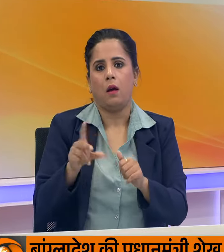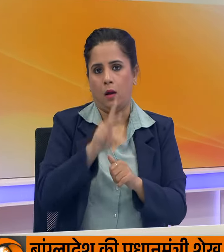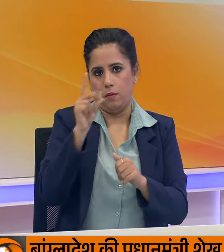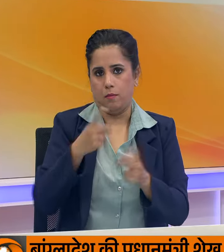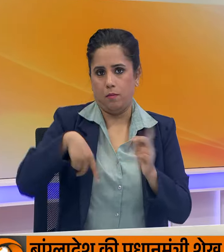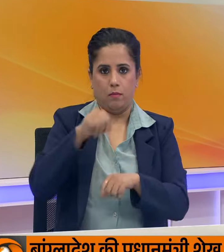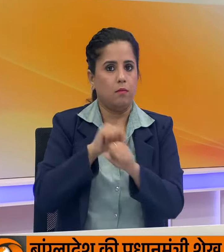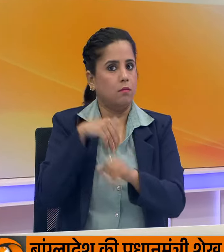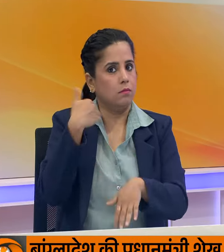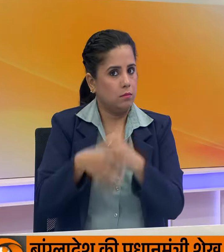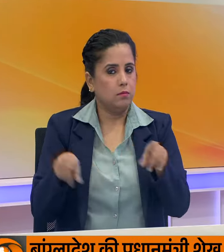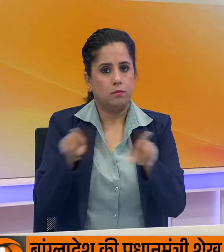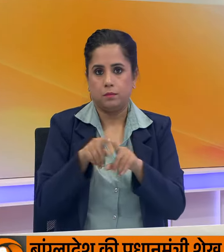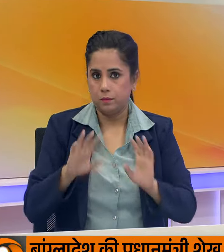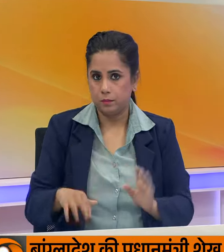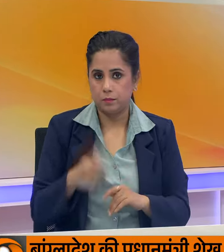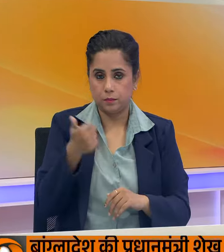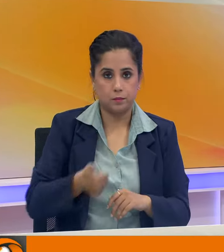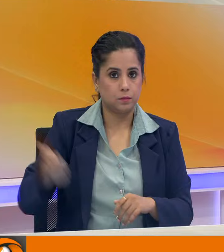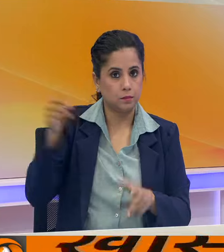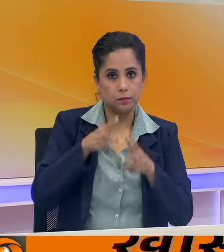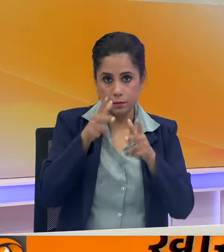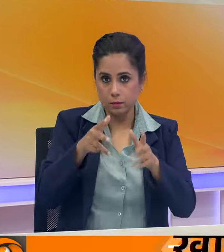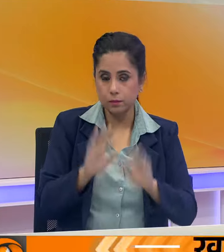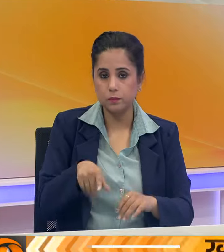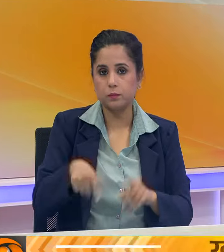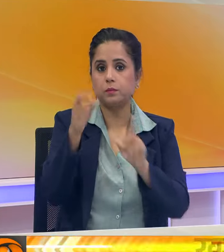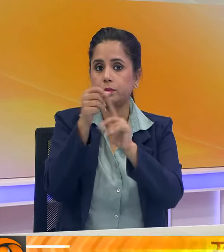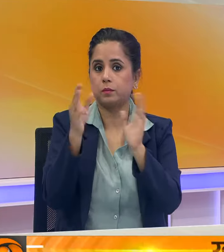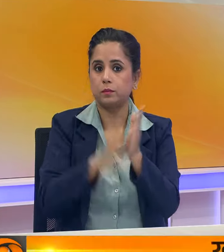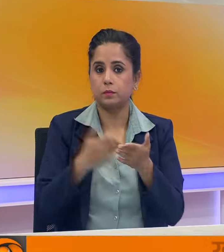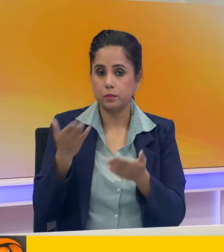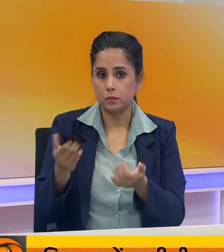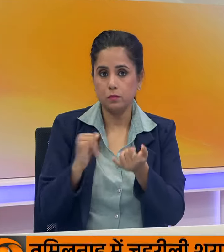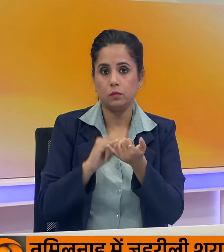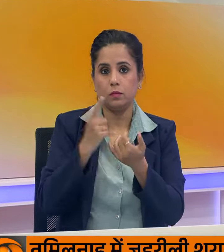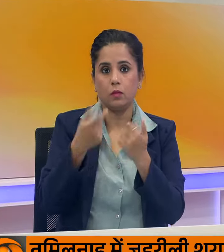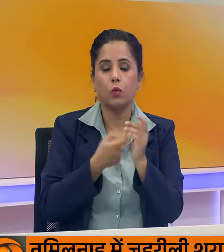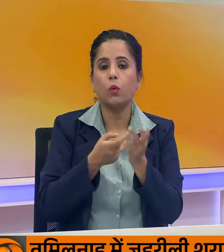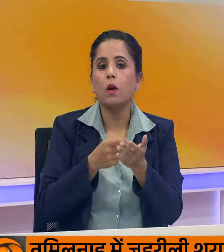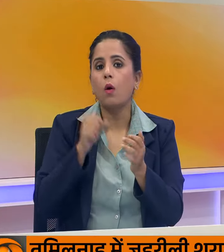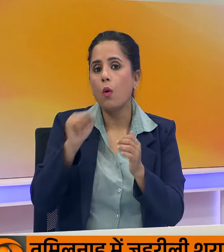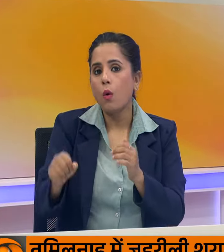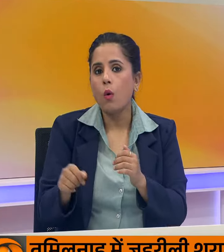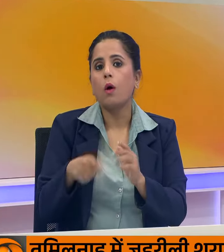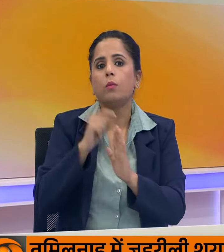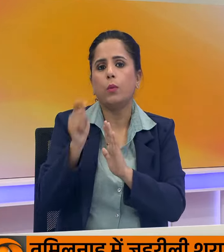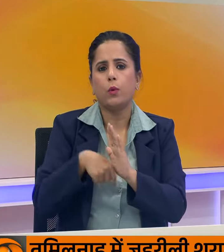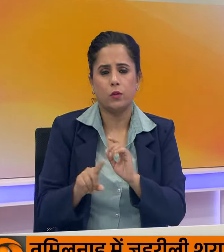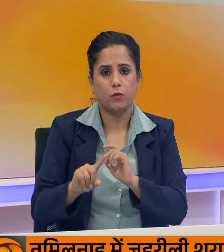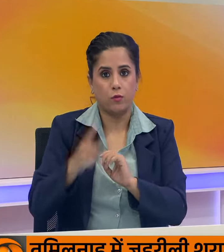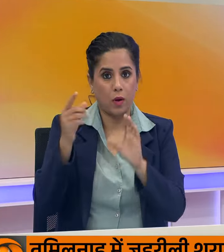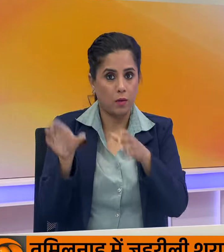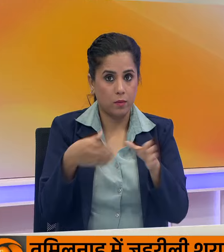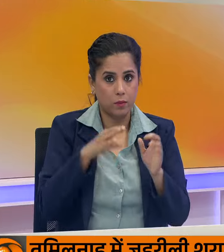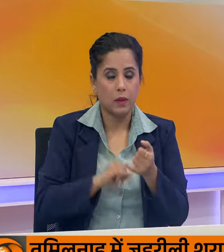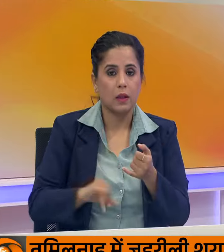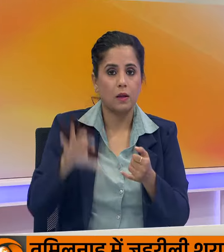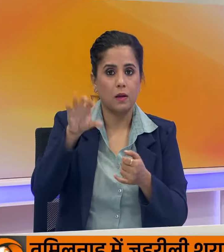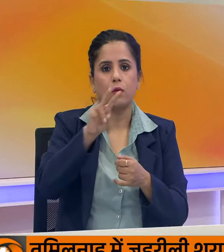भी काम जारी है अधिकारियों ने बताया कि प्रधानमंत्री सूर्य घर परियोजना के प्र प्रथम चरण में राज्य